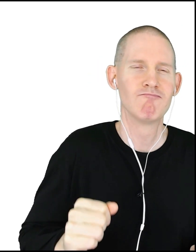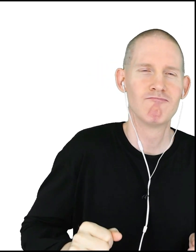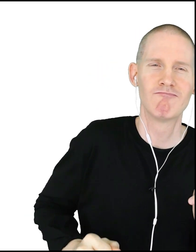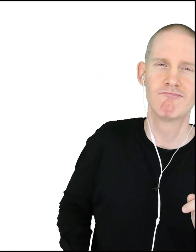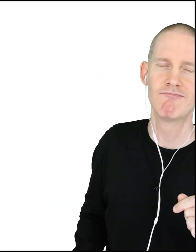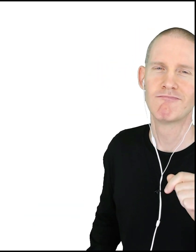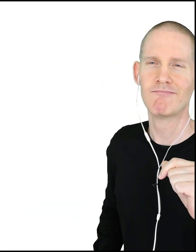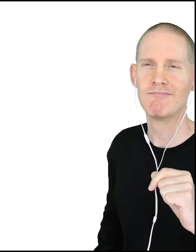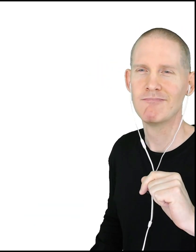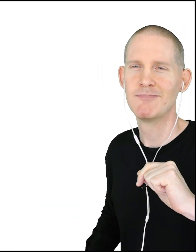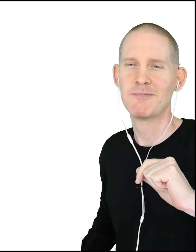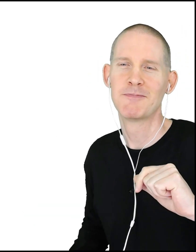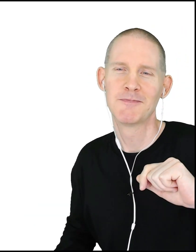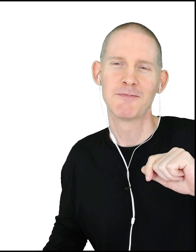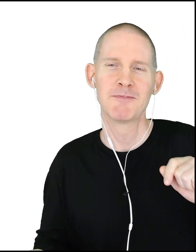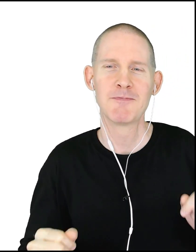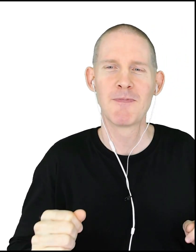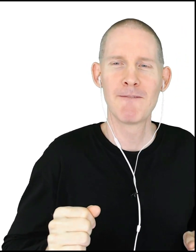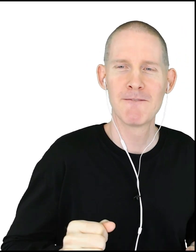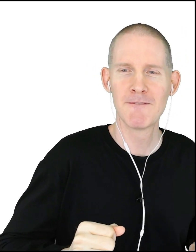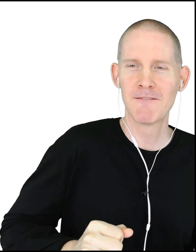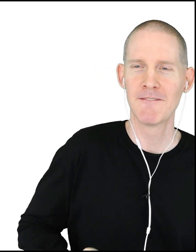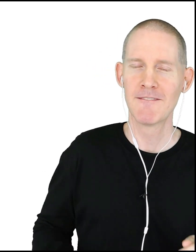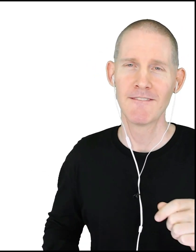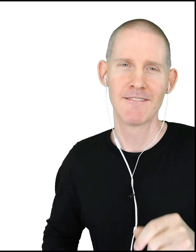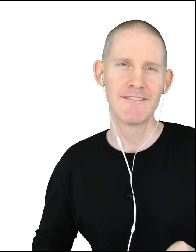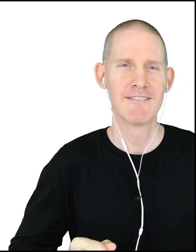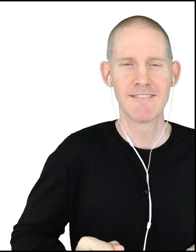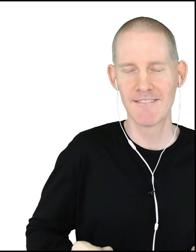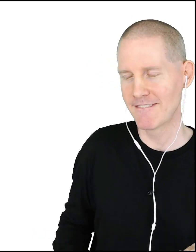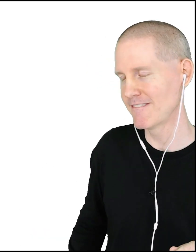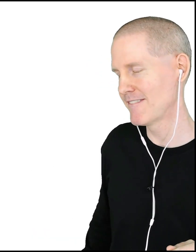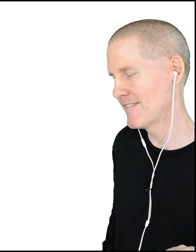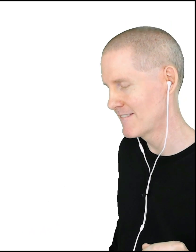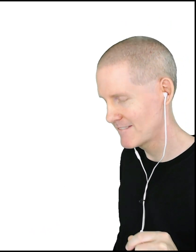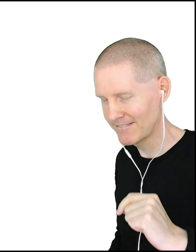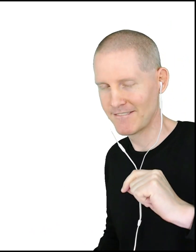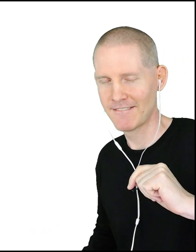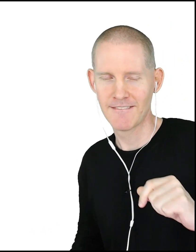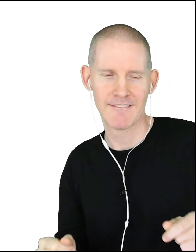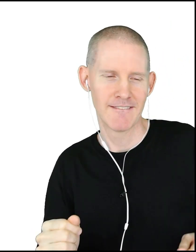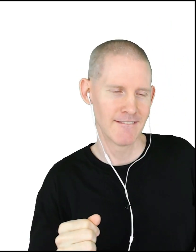Tako mrzim kad pričaš, a ne kažeš ništa, to je običaj tvoj.